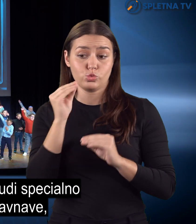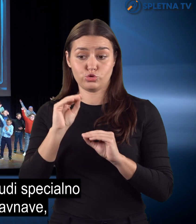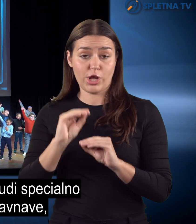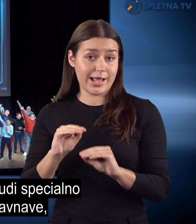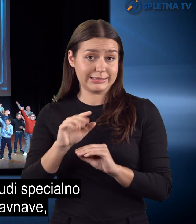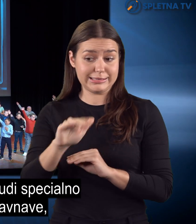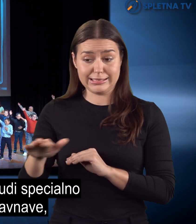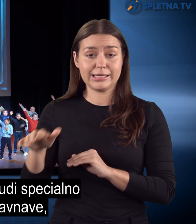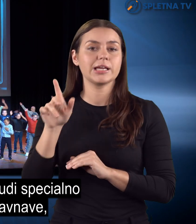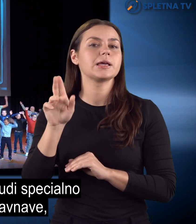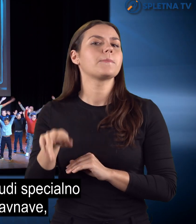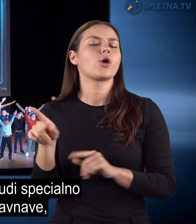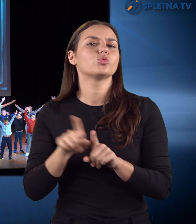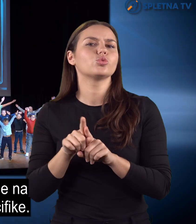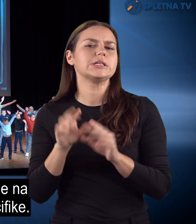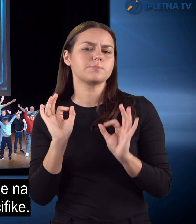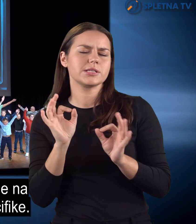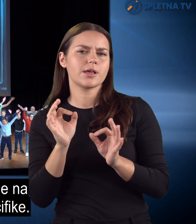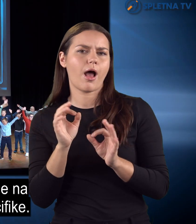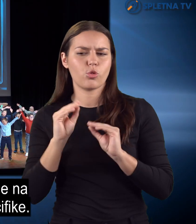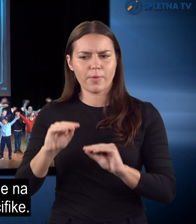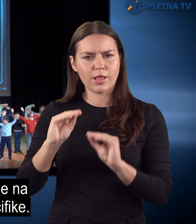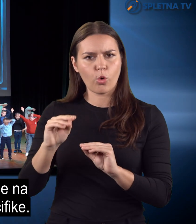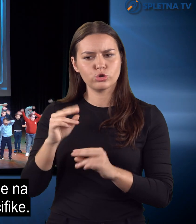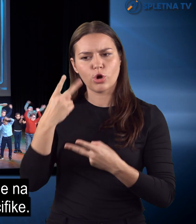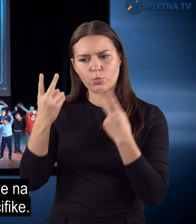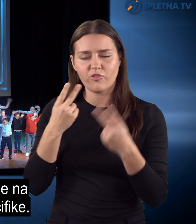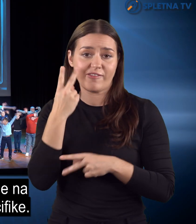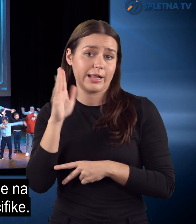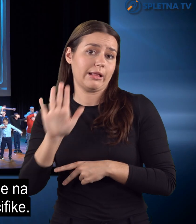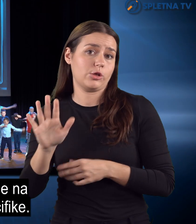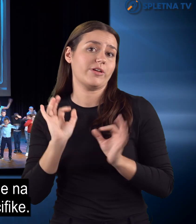tudi specialno-pedagoške obravnave, seveda glede na njihove specifike.